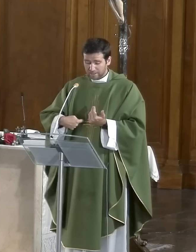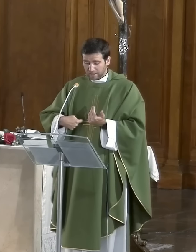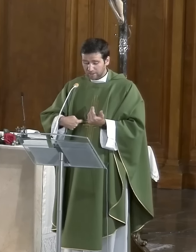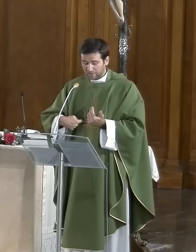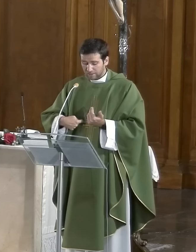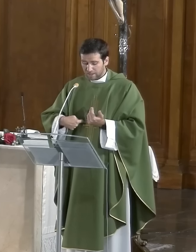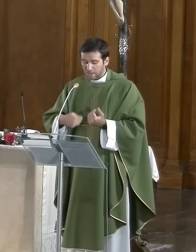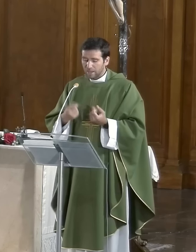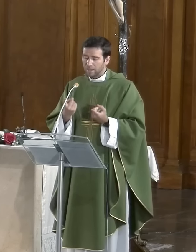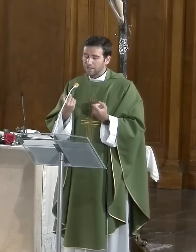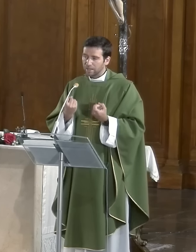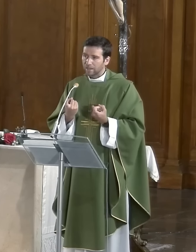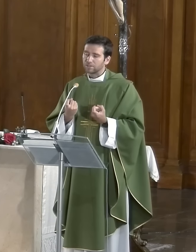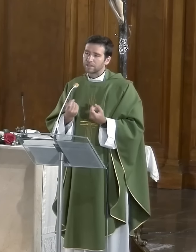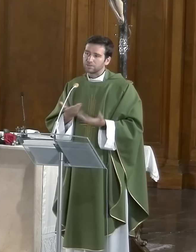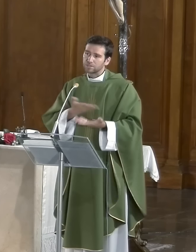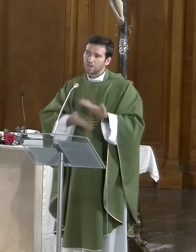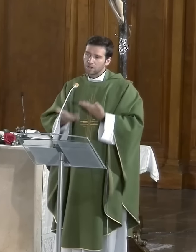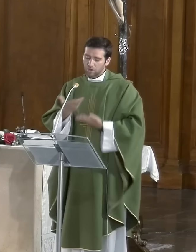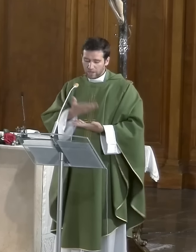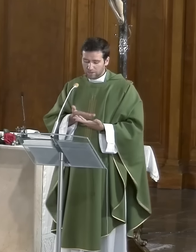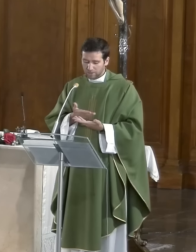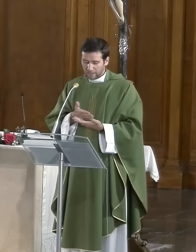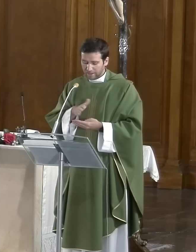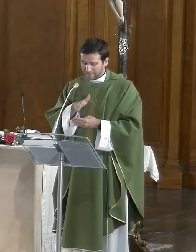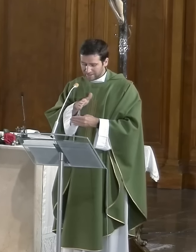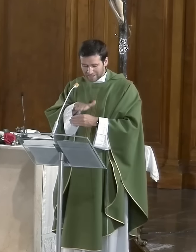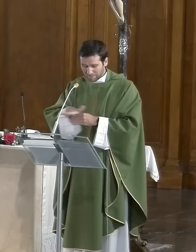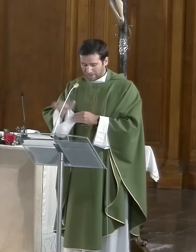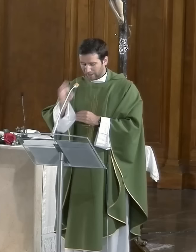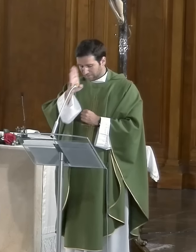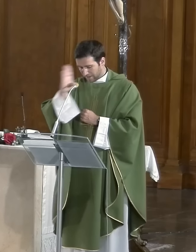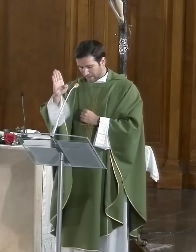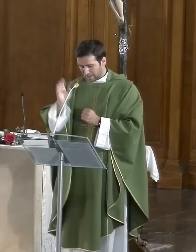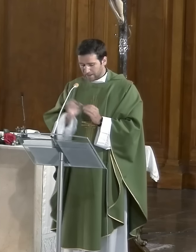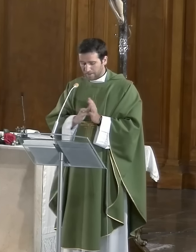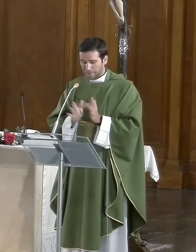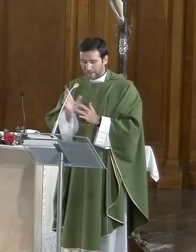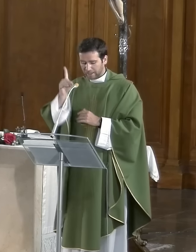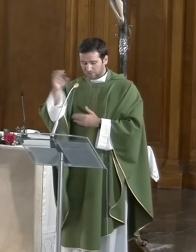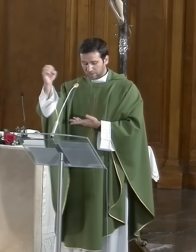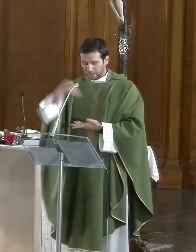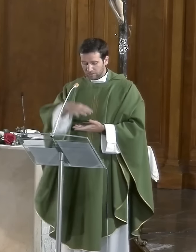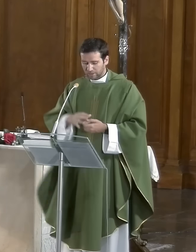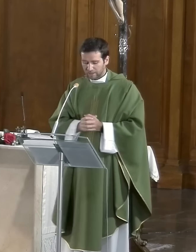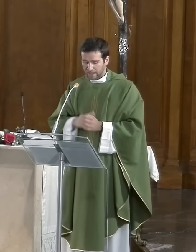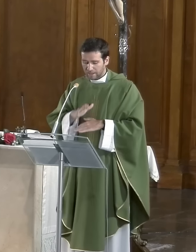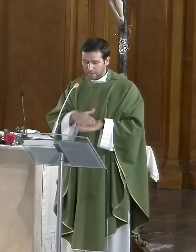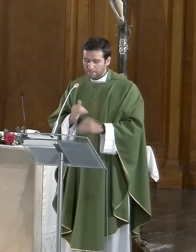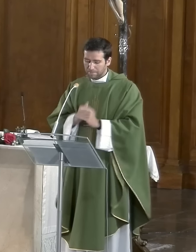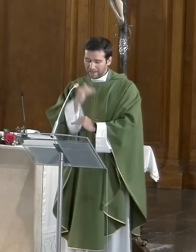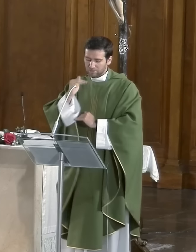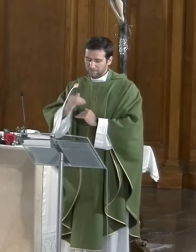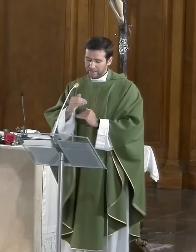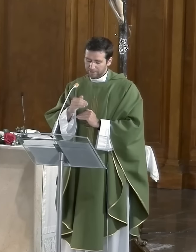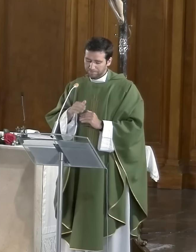tentación y que contamos con la ayuda siempre fiel de Jesús, de su gracia, para superar